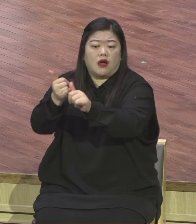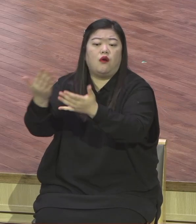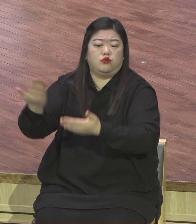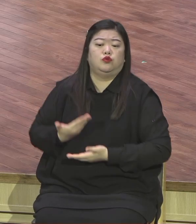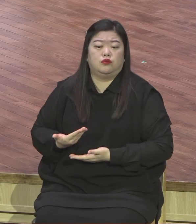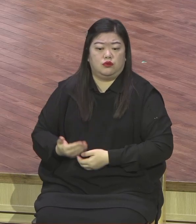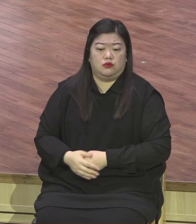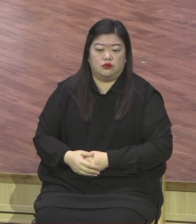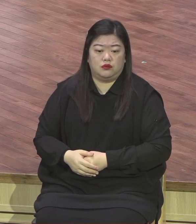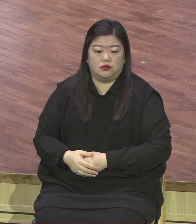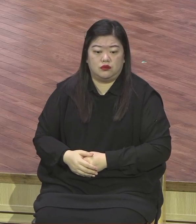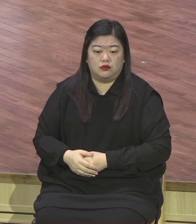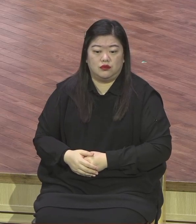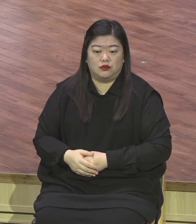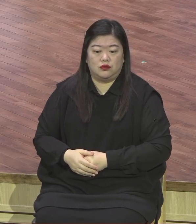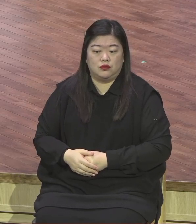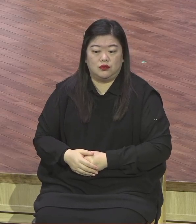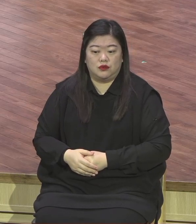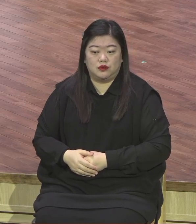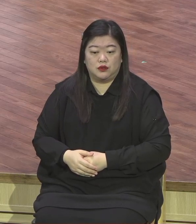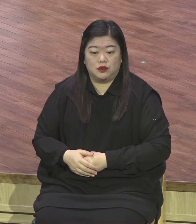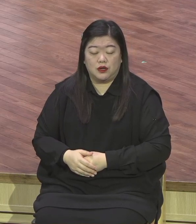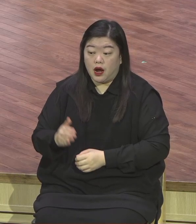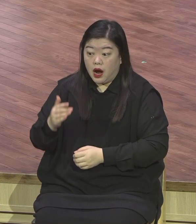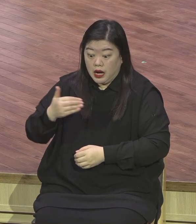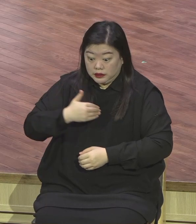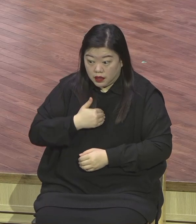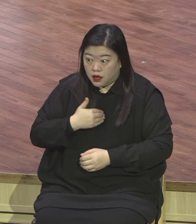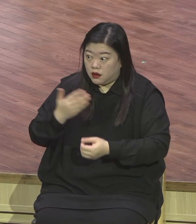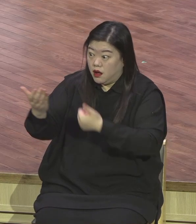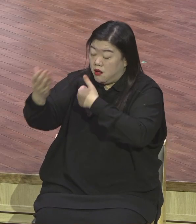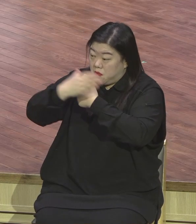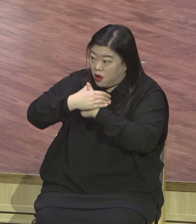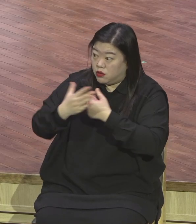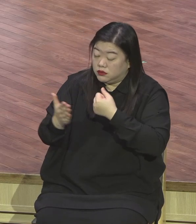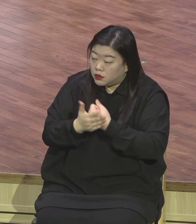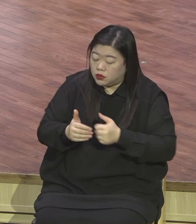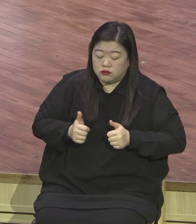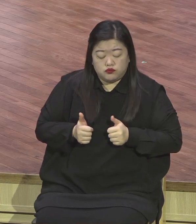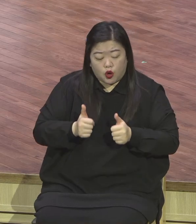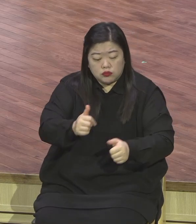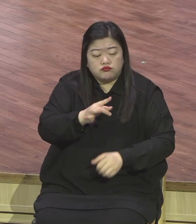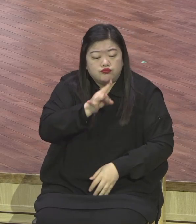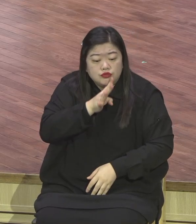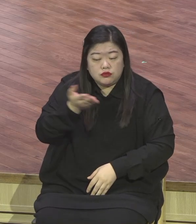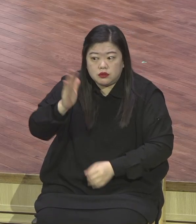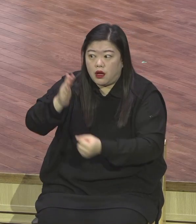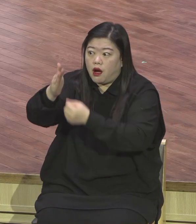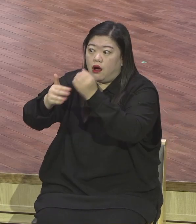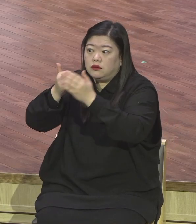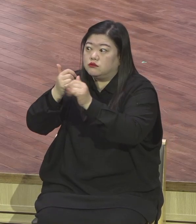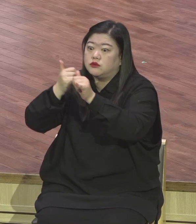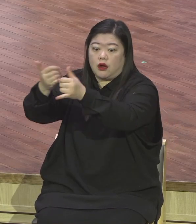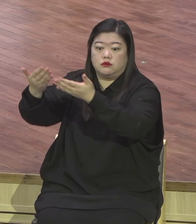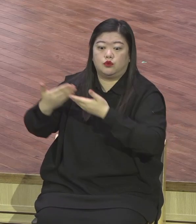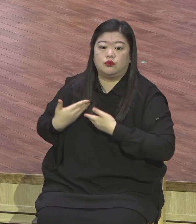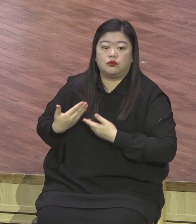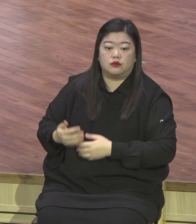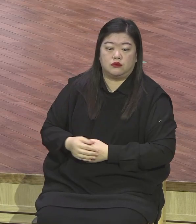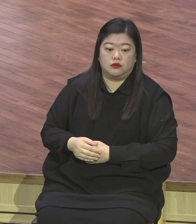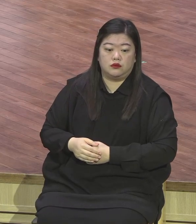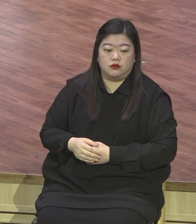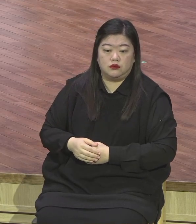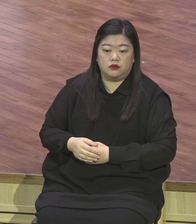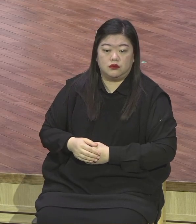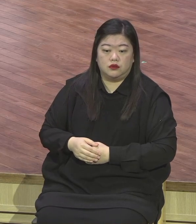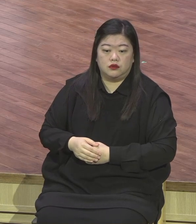편하려고 사실 복음적으로 했는데 하나님의 상을 주신다니까 이 성경의 사람은요 막 신경전 벌리고